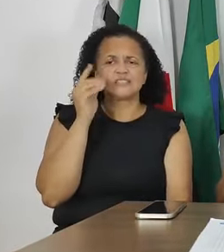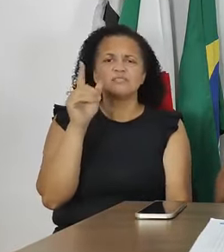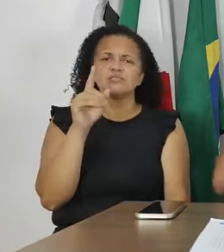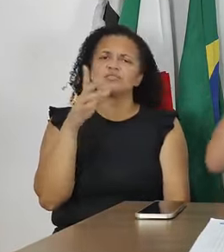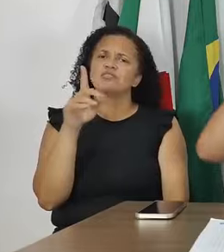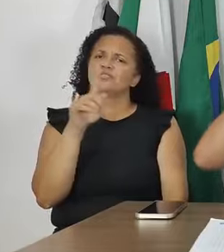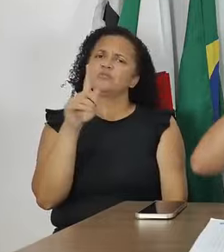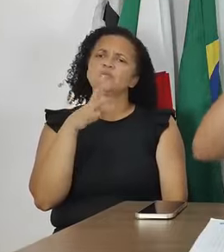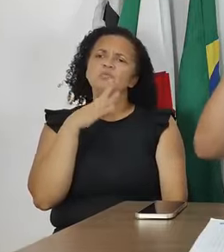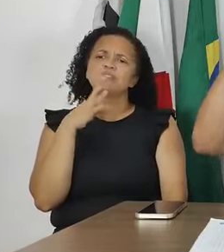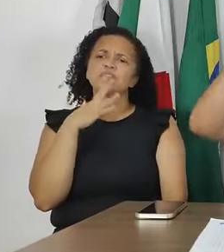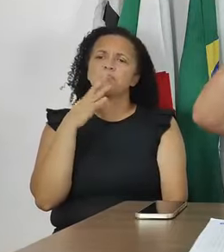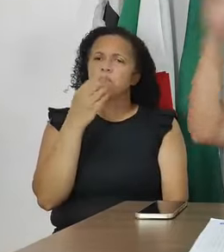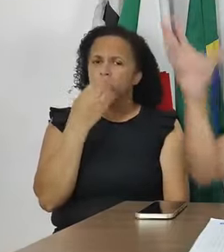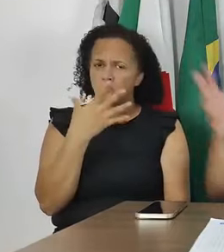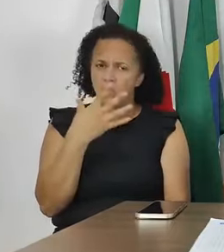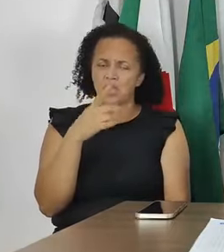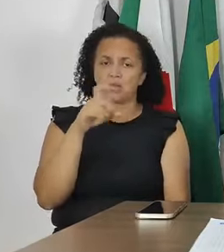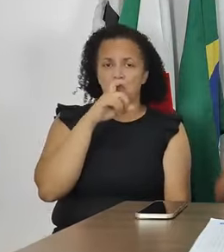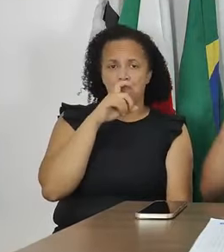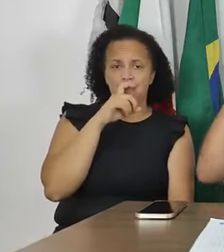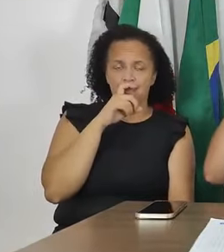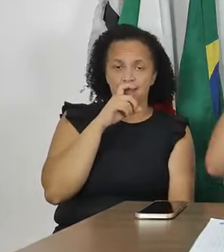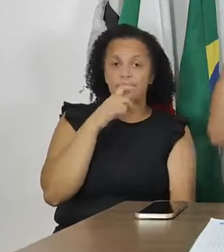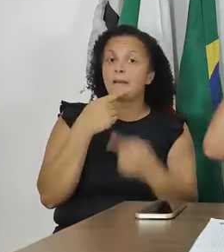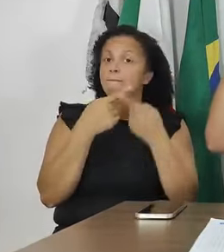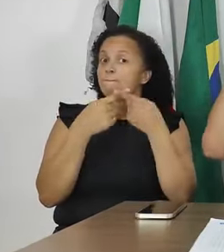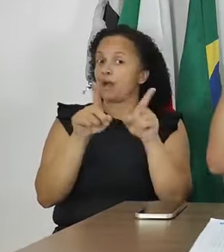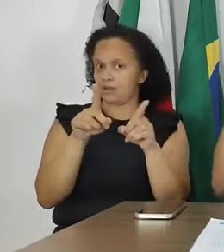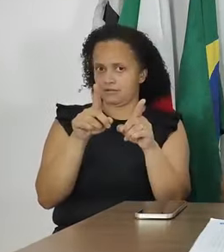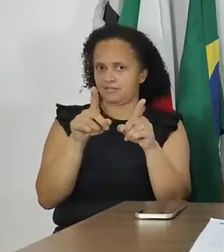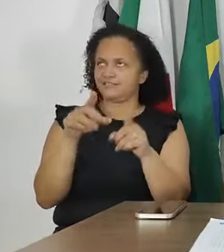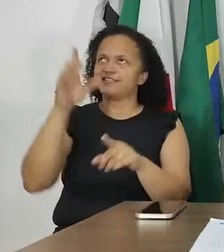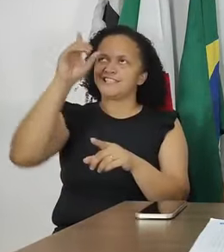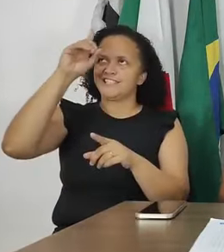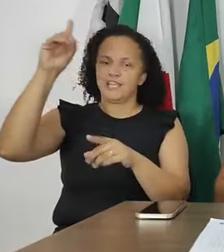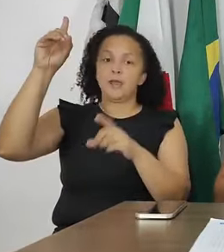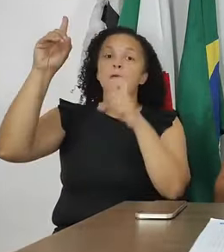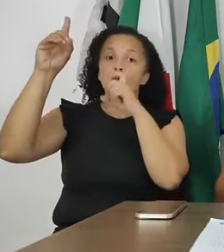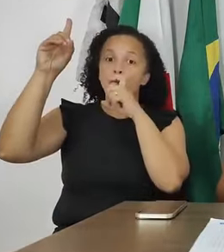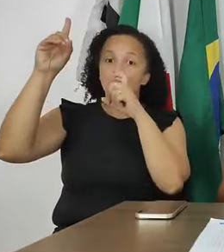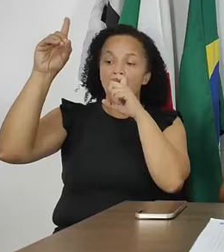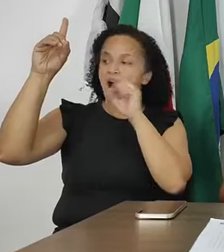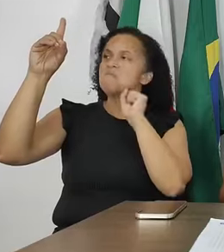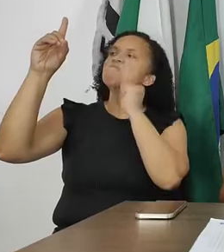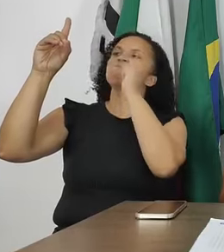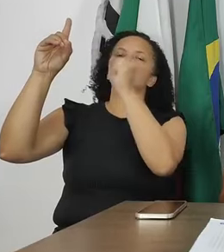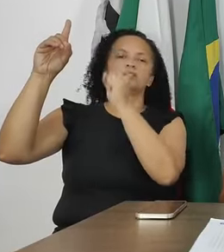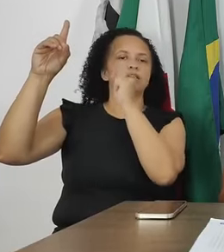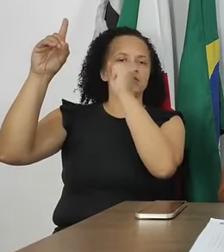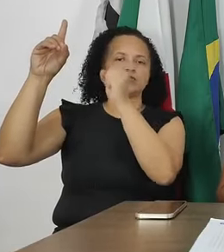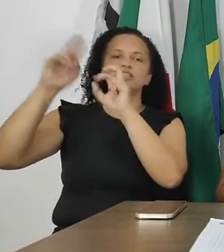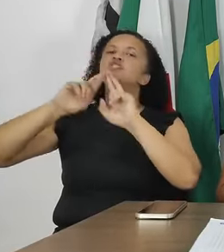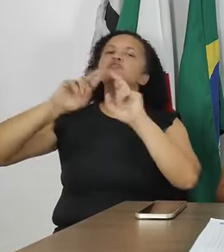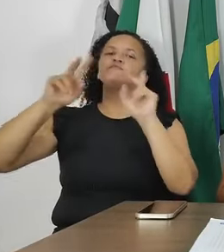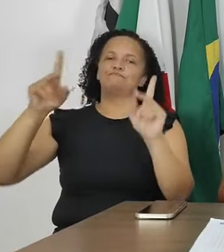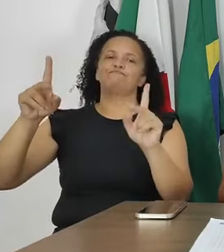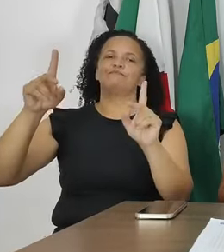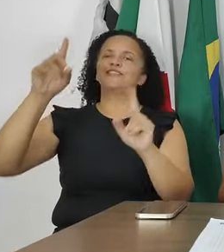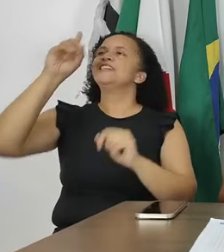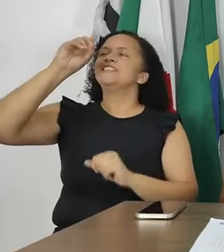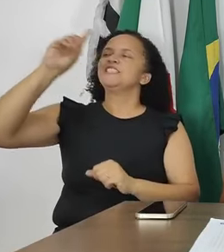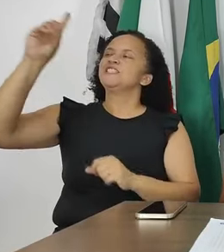mas esse Pai que nós estamos falando aqui, o nosso Pai Todo-Poderoso, Ele é o nosso amparo, Ele é a